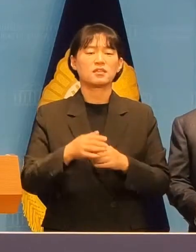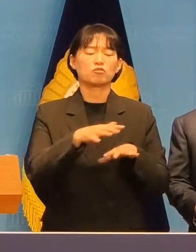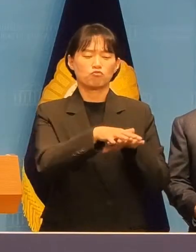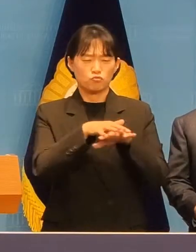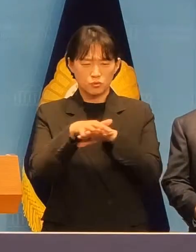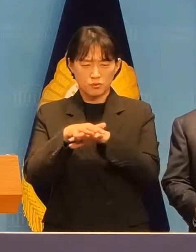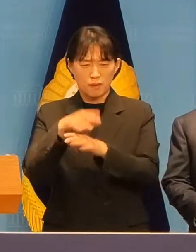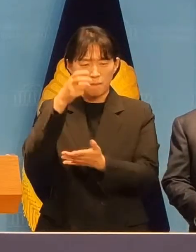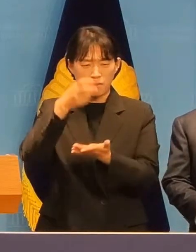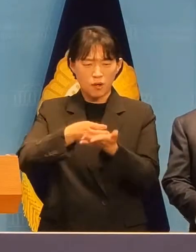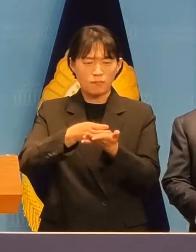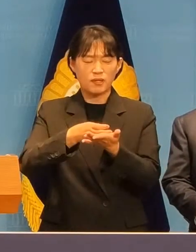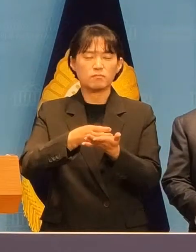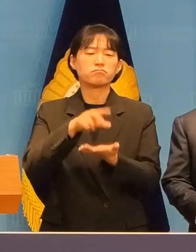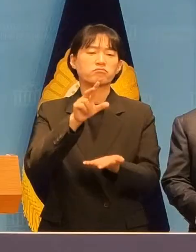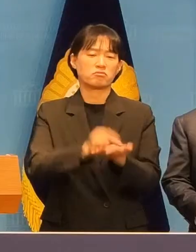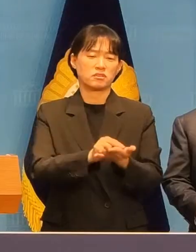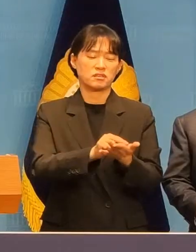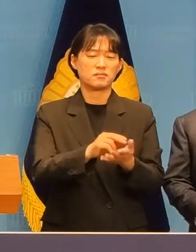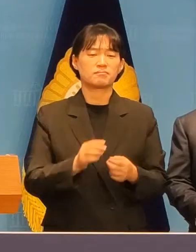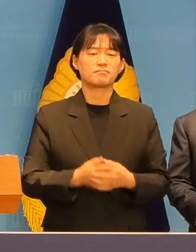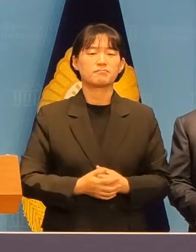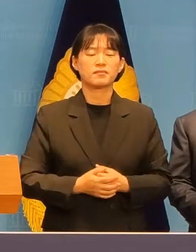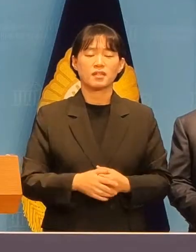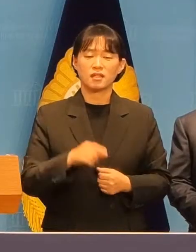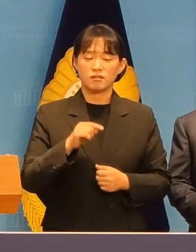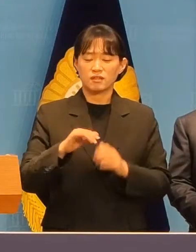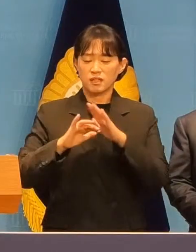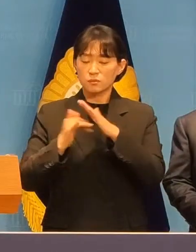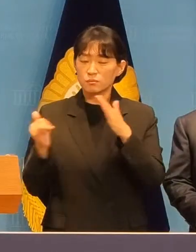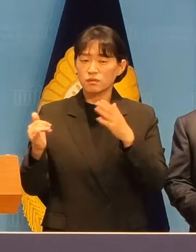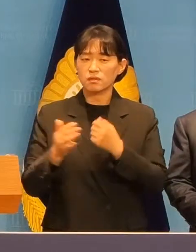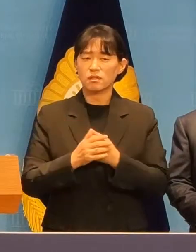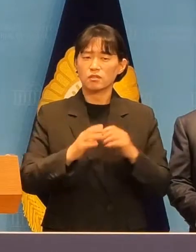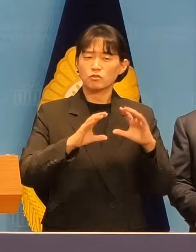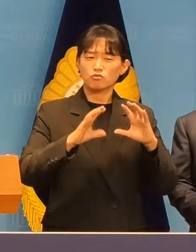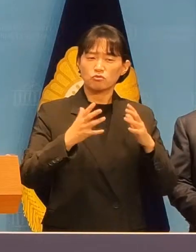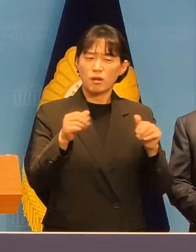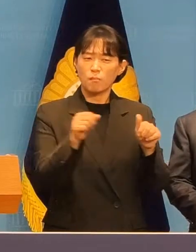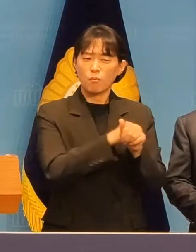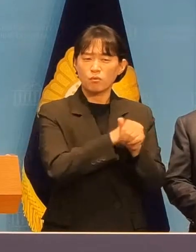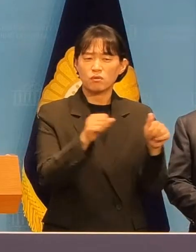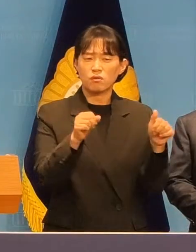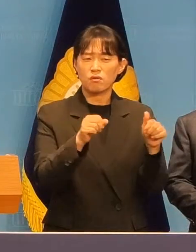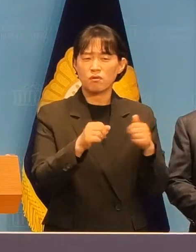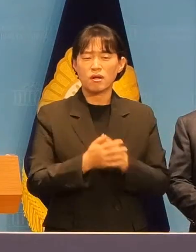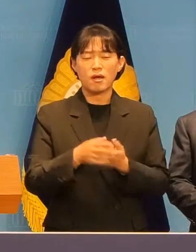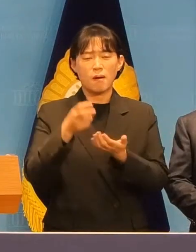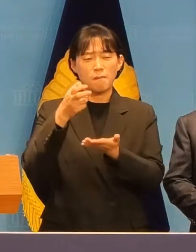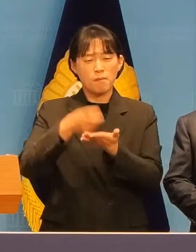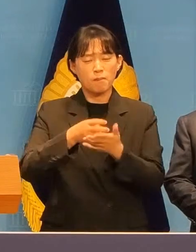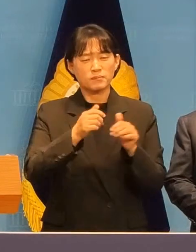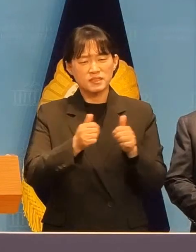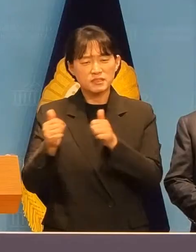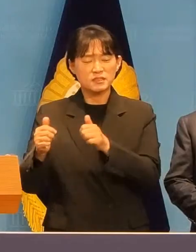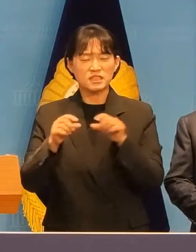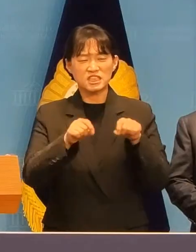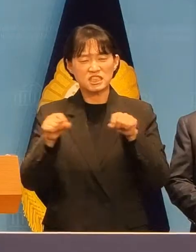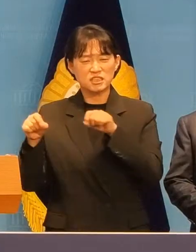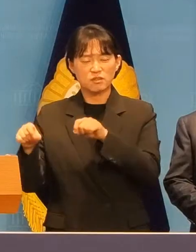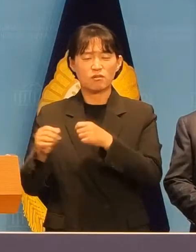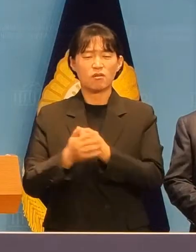구조적, 제도적 참사입니다. 이는 유족들에게 국가폭력, 사법적 지연,